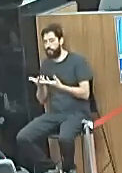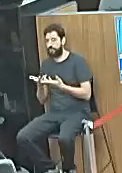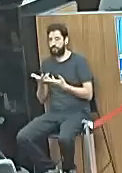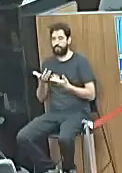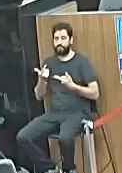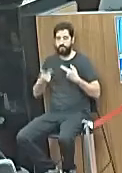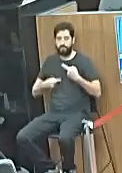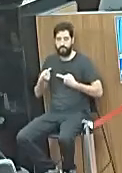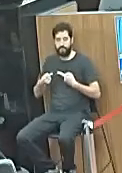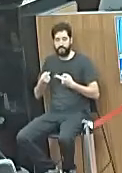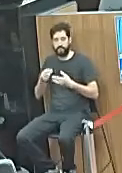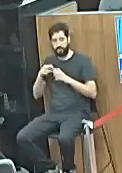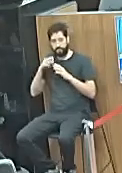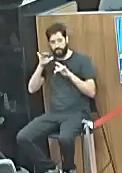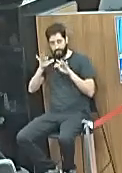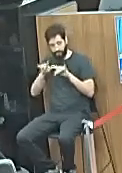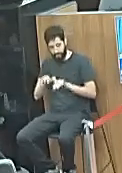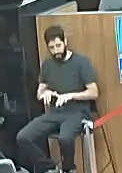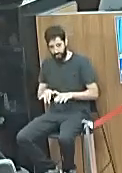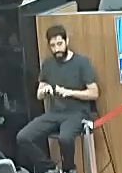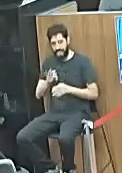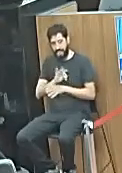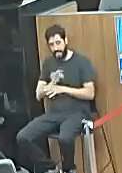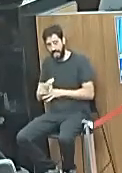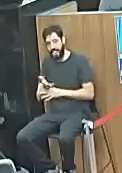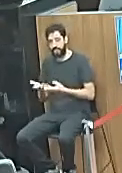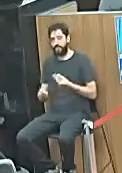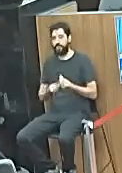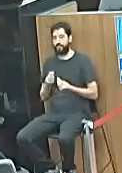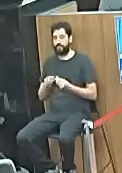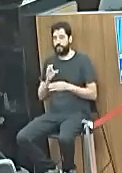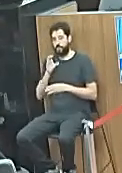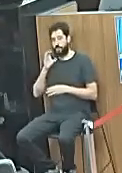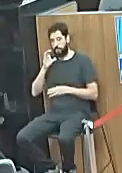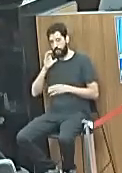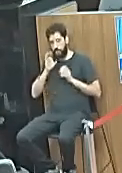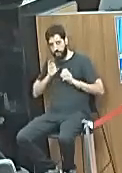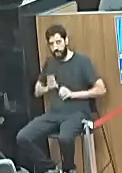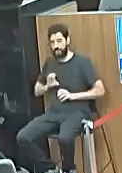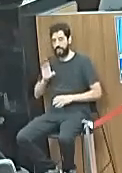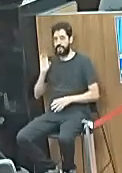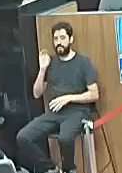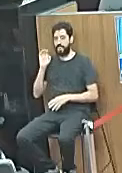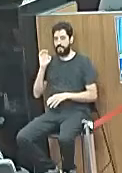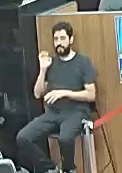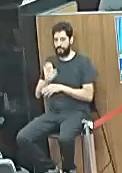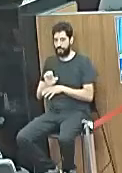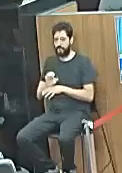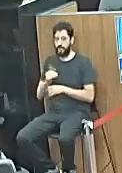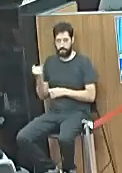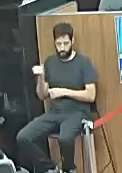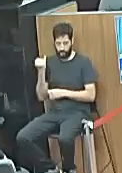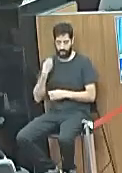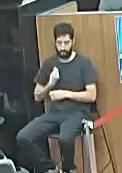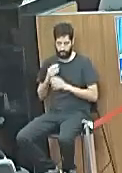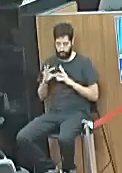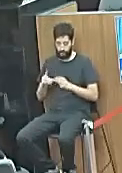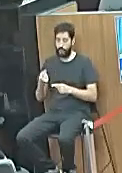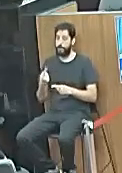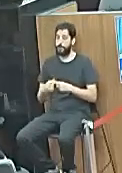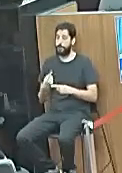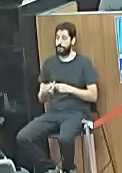né relatou a etec também que conselho o conselho estadual então foi muito importante a participação de todos porque